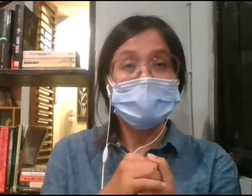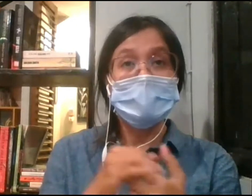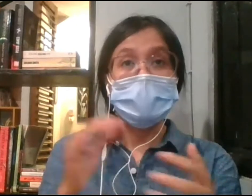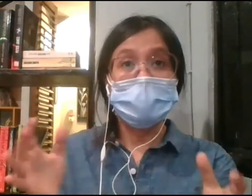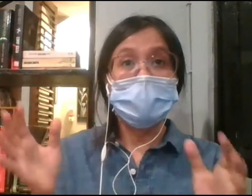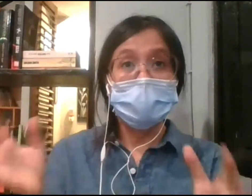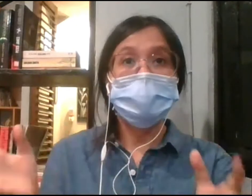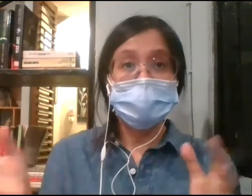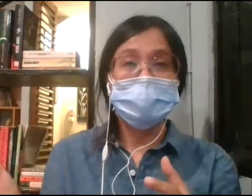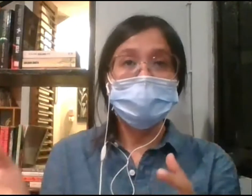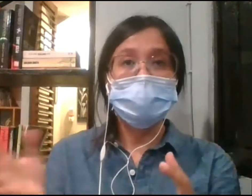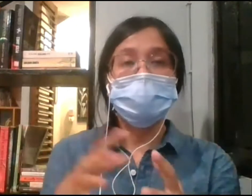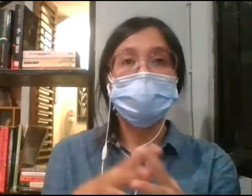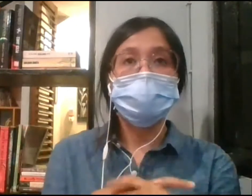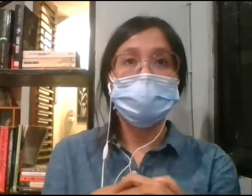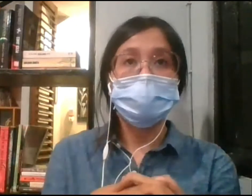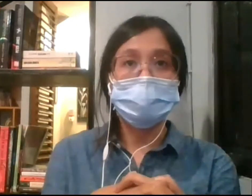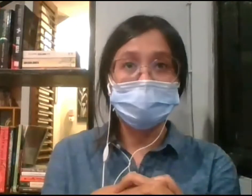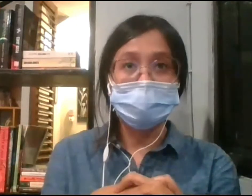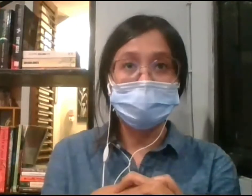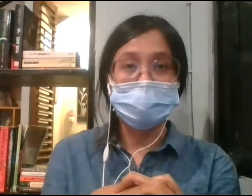lansia bertahan di